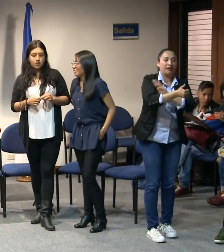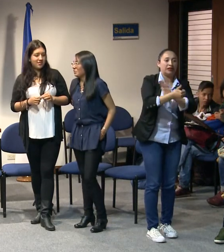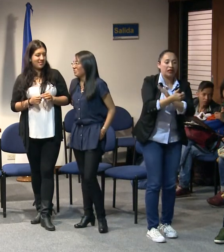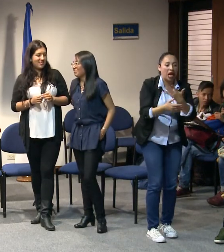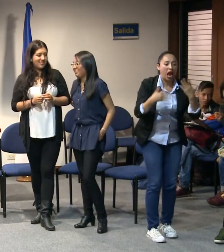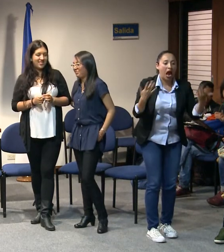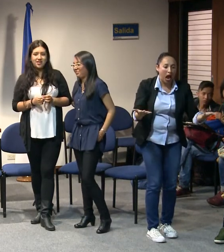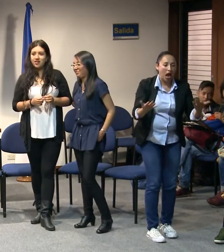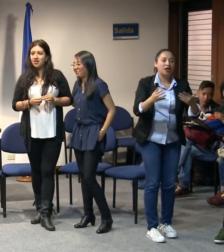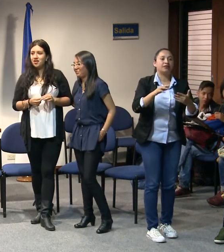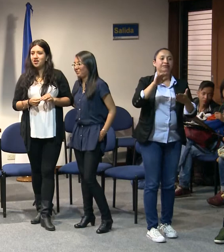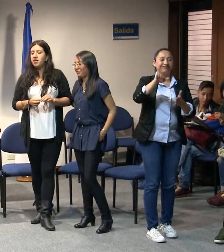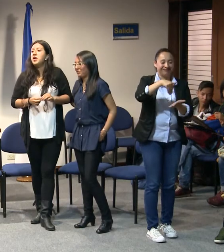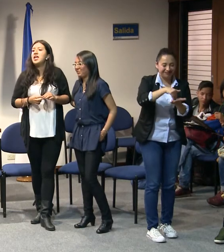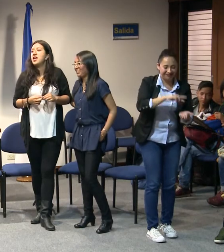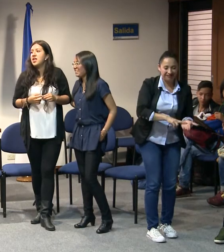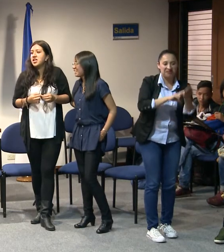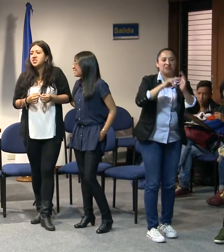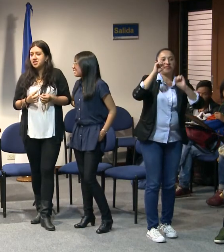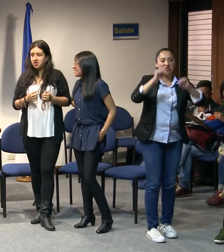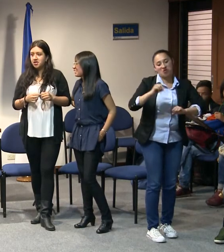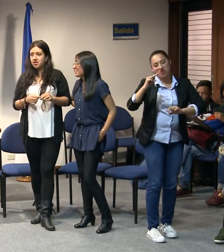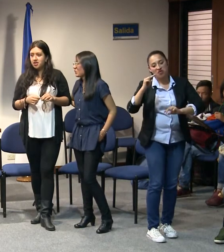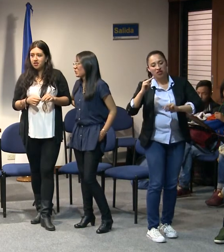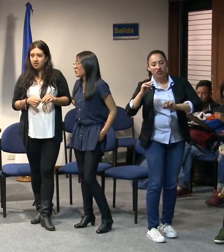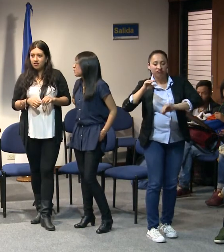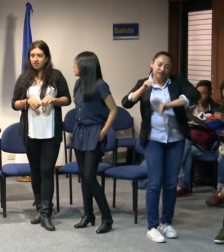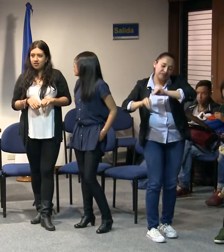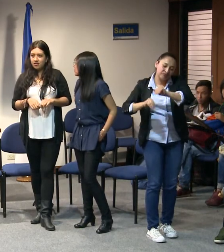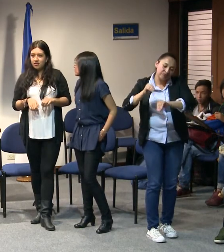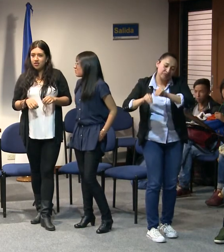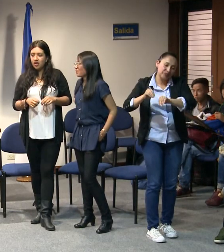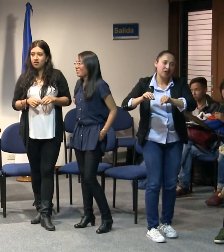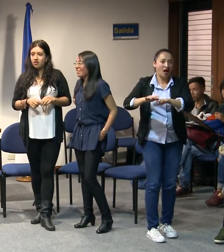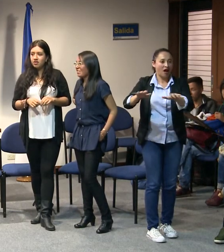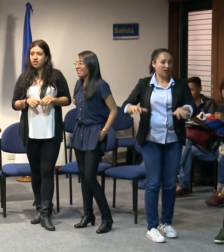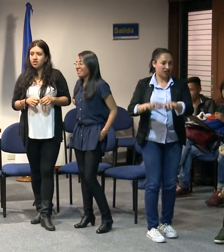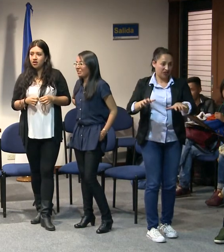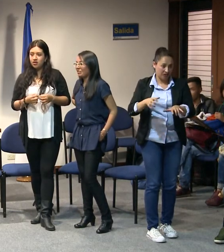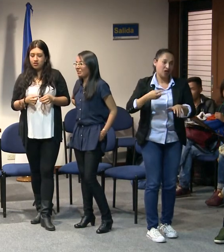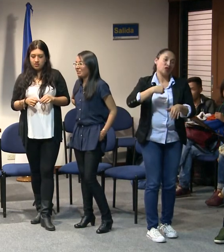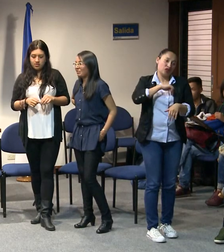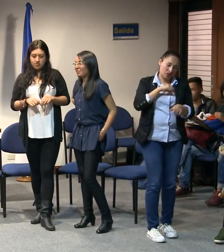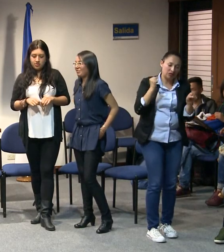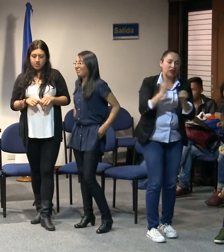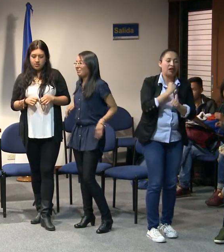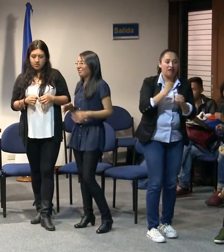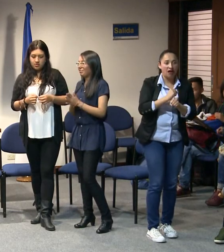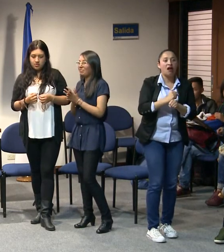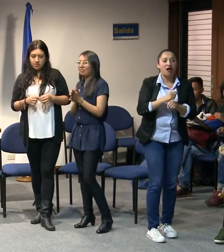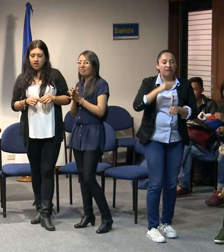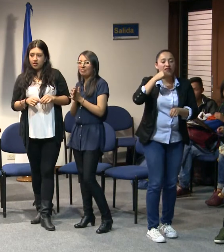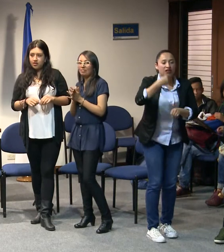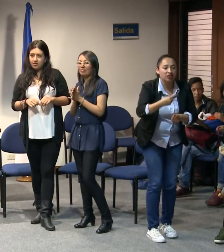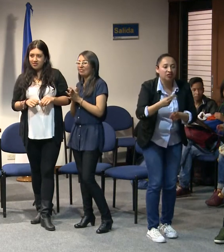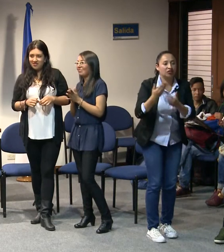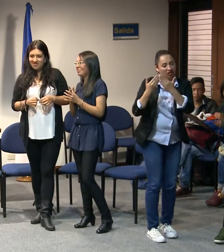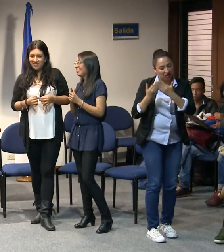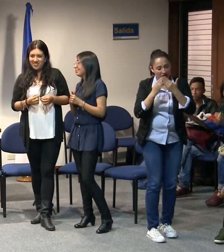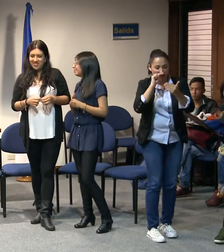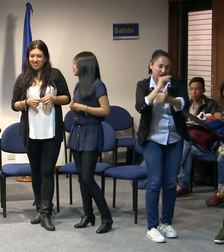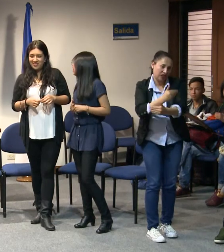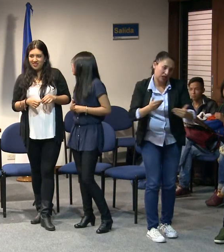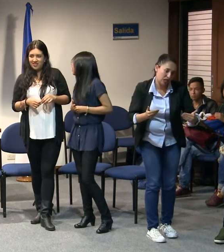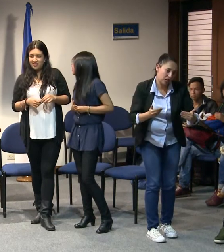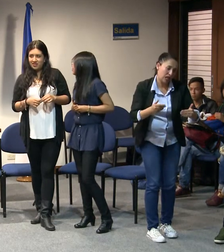niños del Centro Renacer para construir toda nuestra actividad. Nuestra actividad, a pesar que trabaja la narración de literatura infantil, no se basa